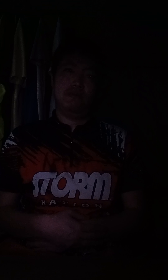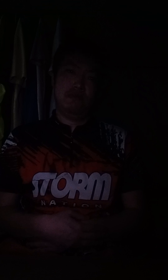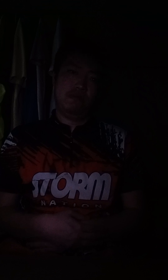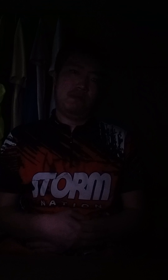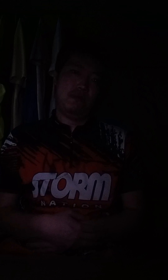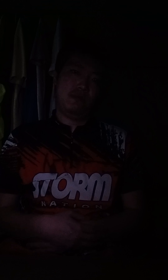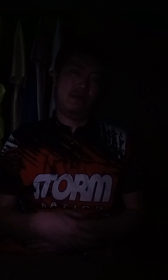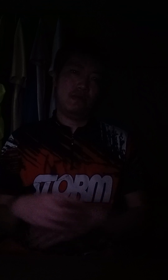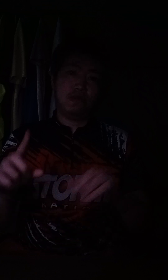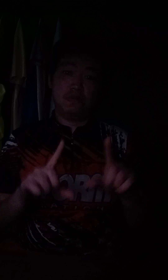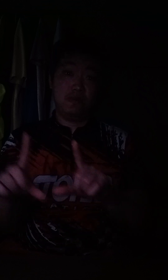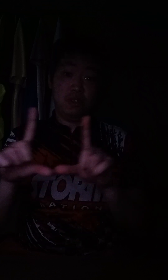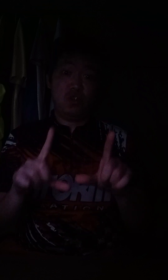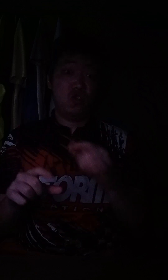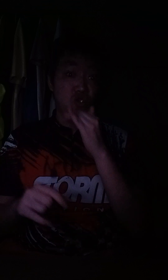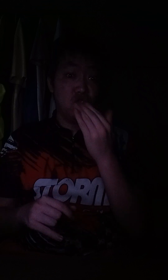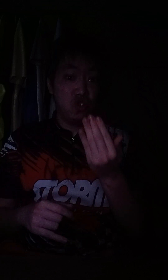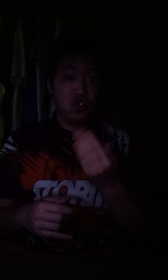잘 갔어?